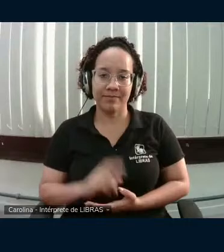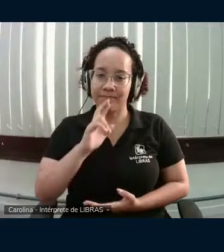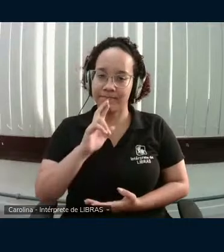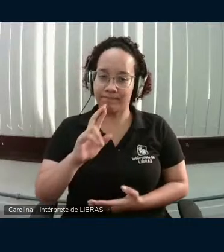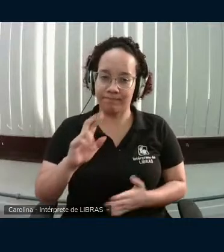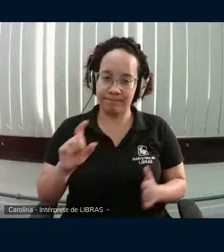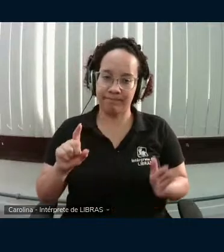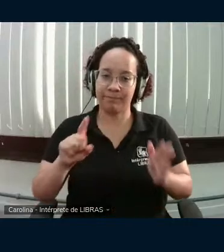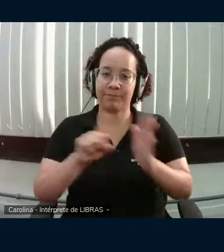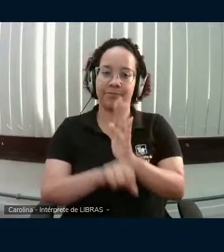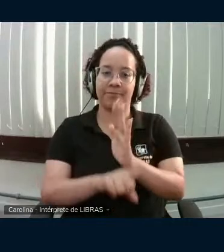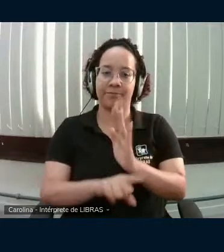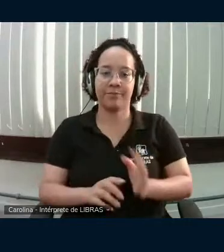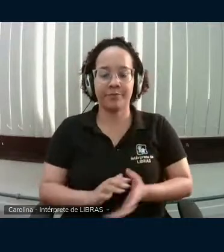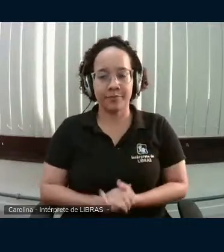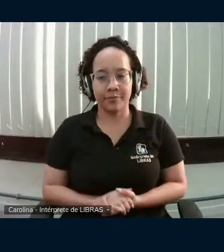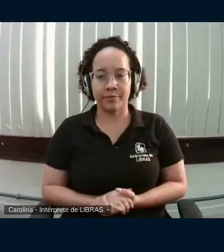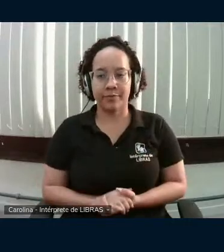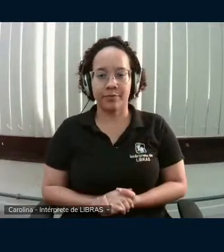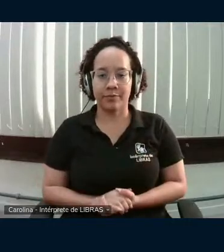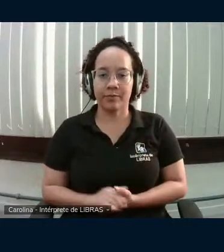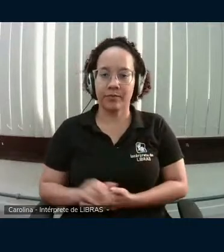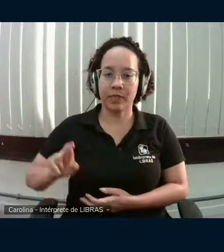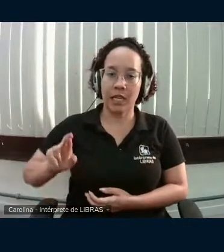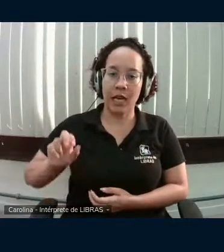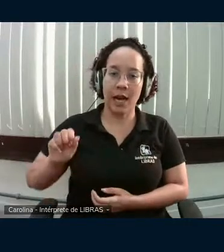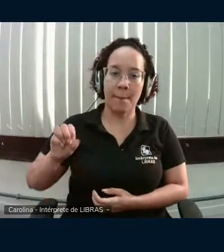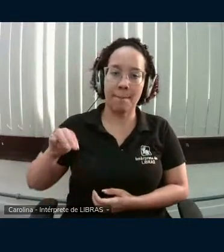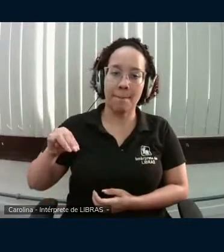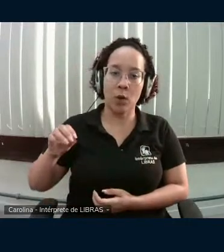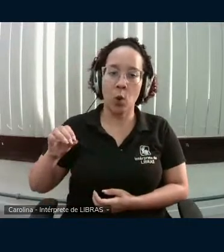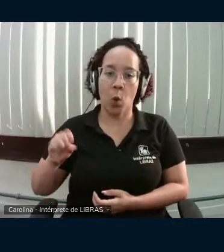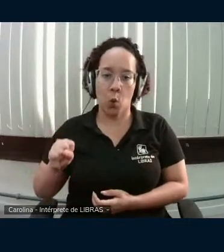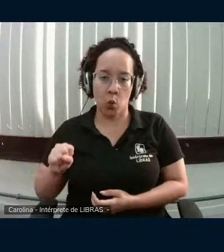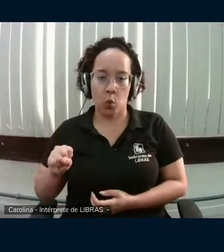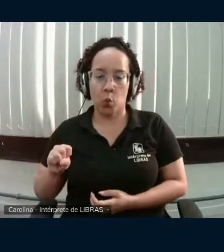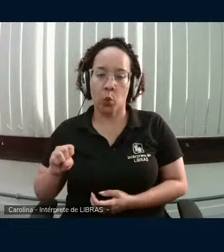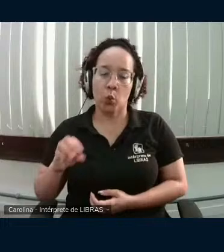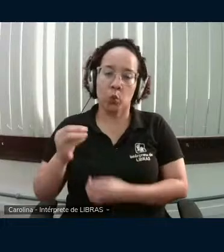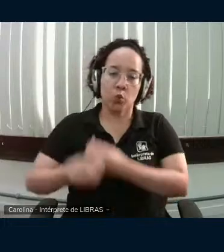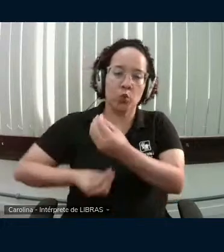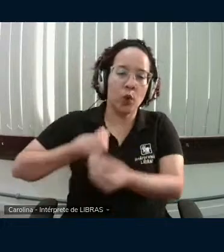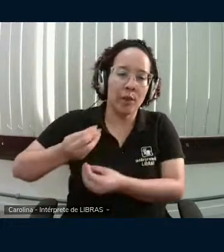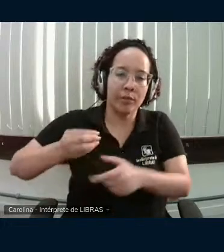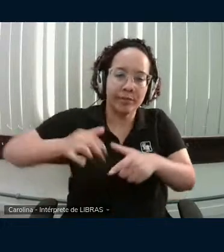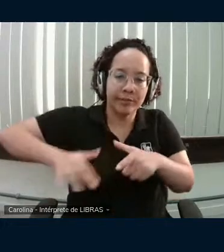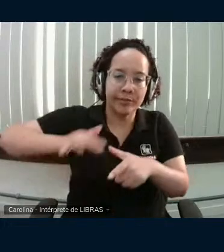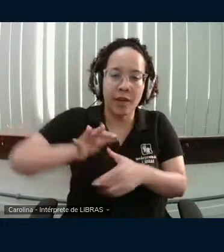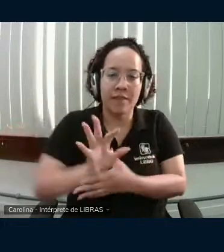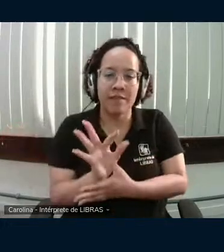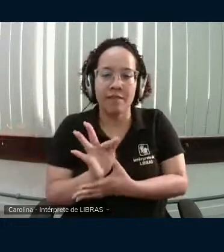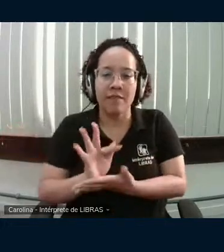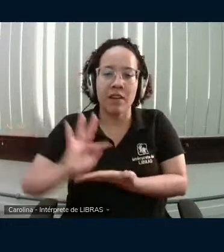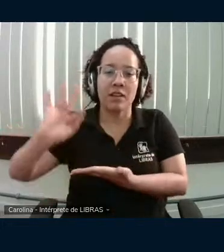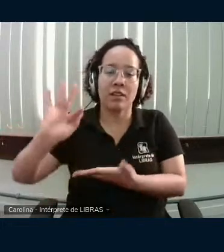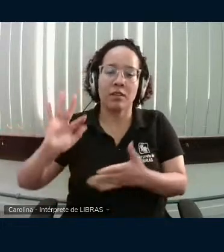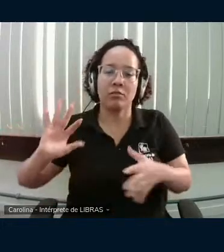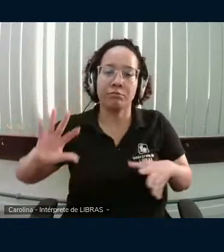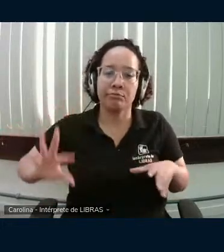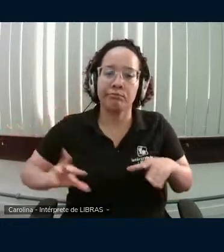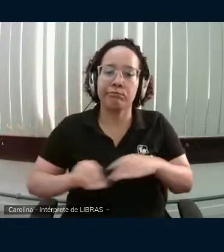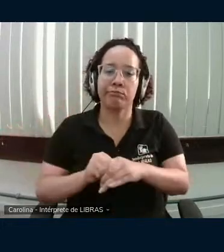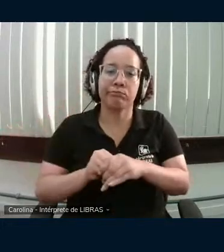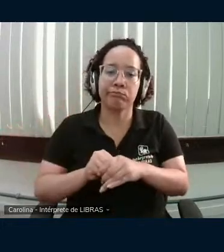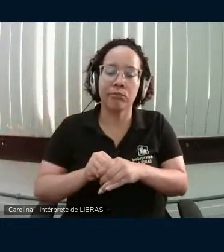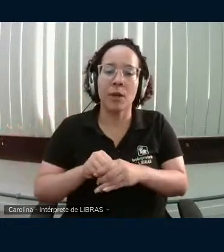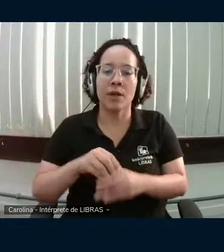a pergunta do Ramon, né, como é que a rede federal pretende incluir esses 700 mil jovens. Eu creio que essa